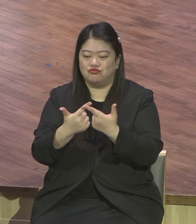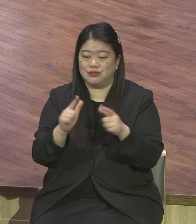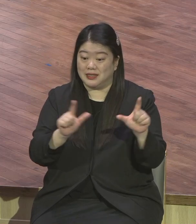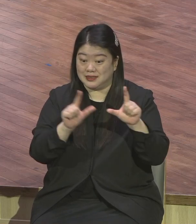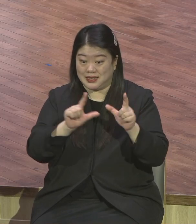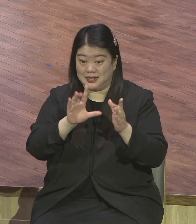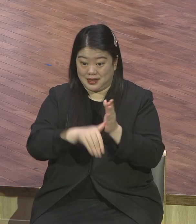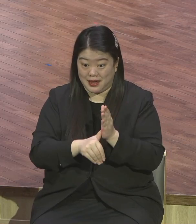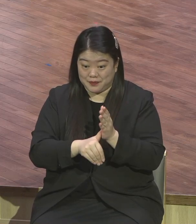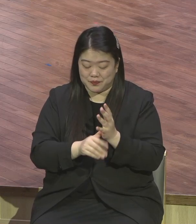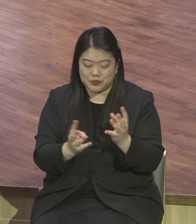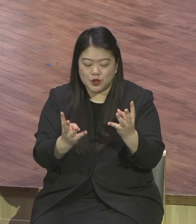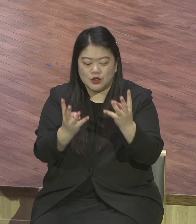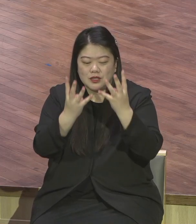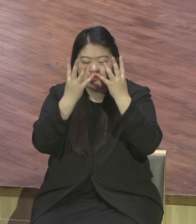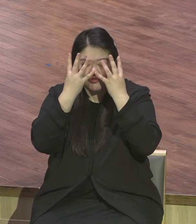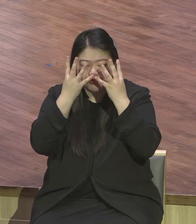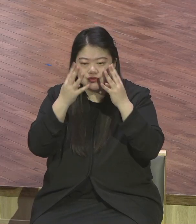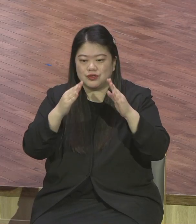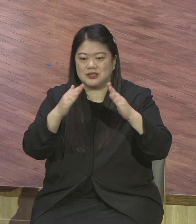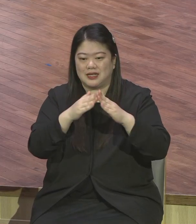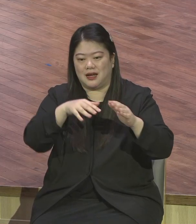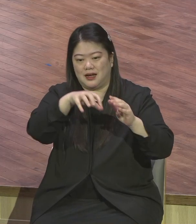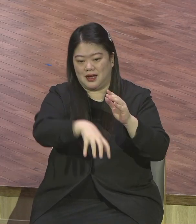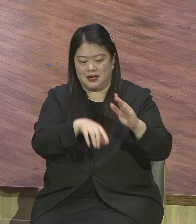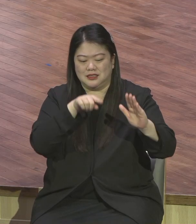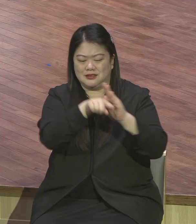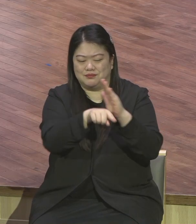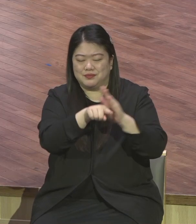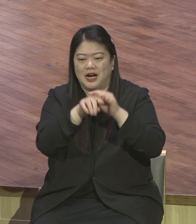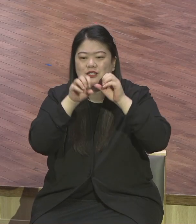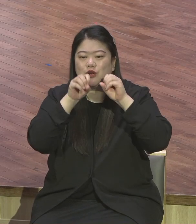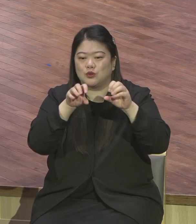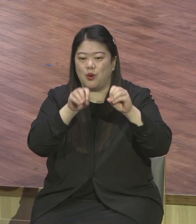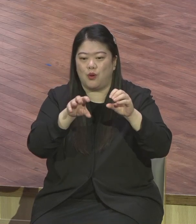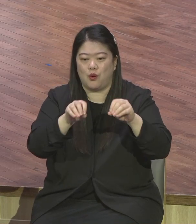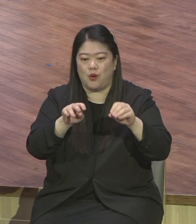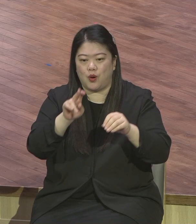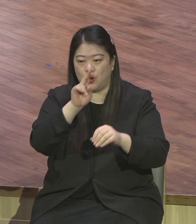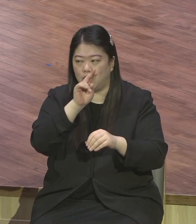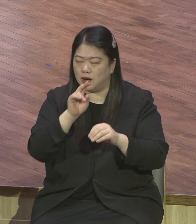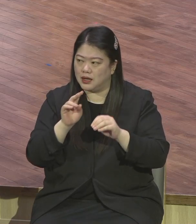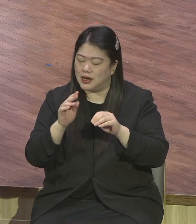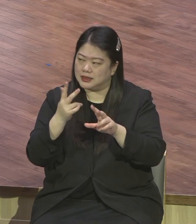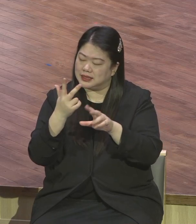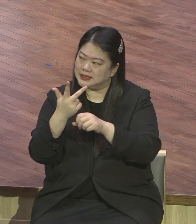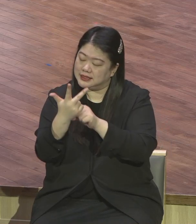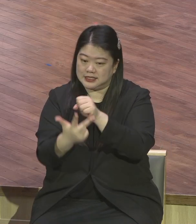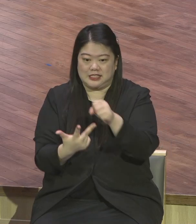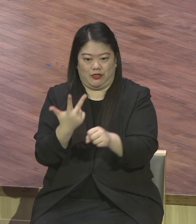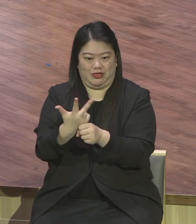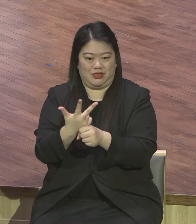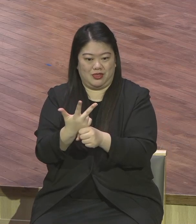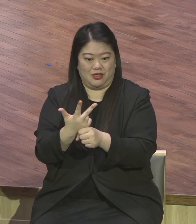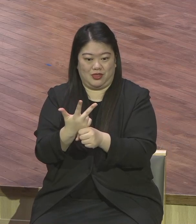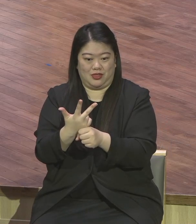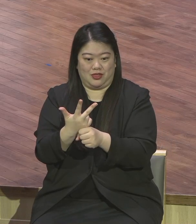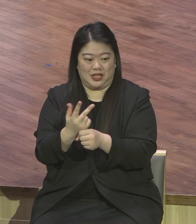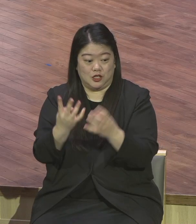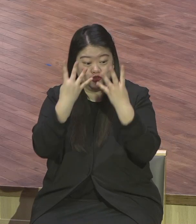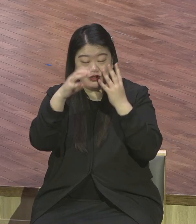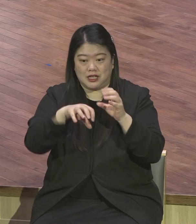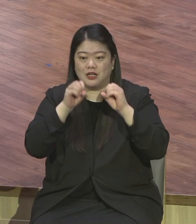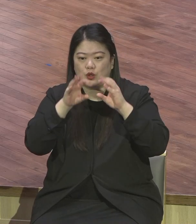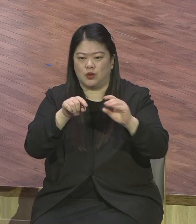5개 유치장을 복음을 전거했는데 토요일 오후 2시면 갑니다. 근데 얼마나